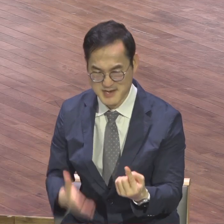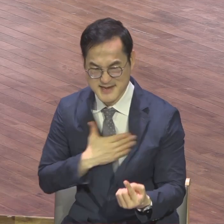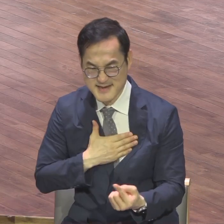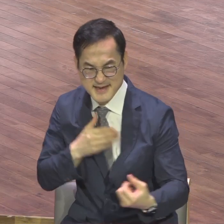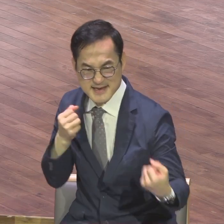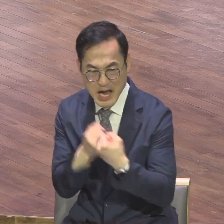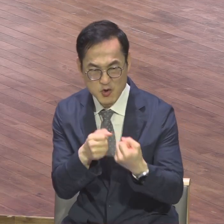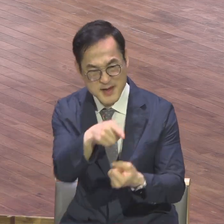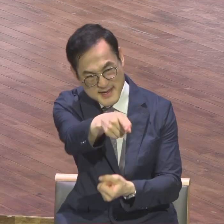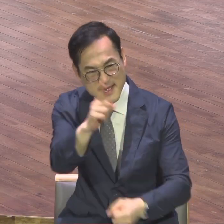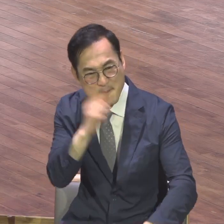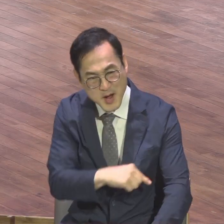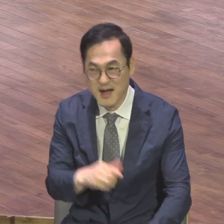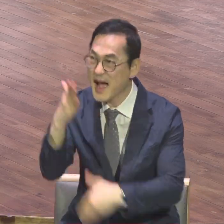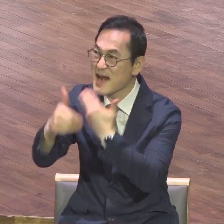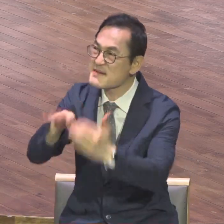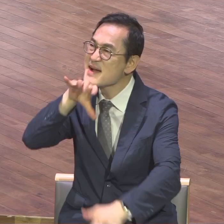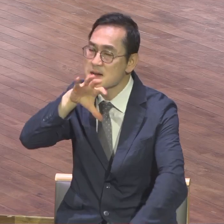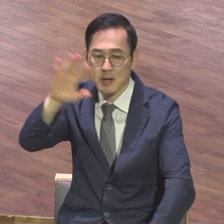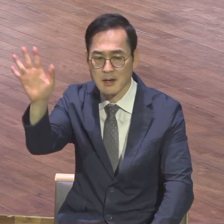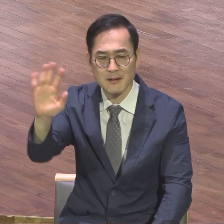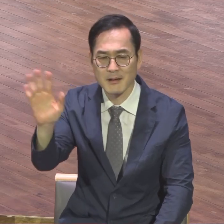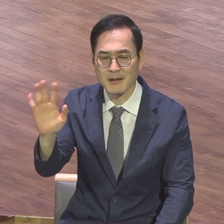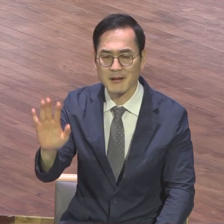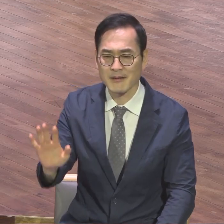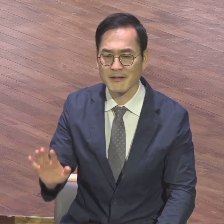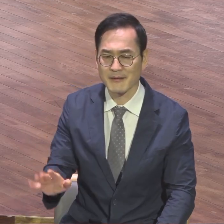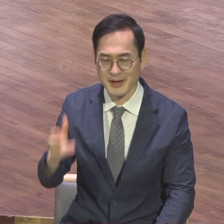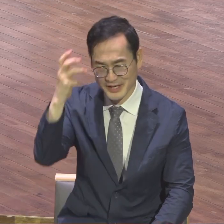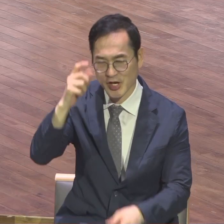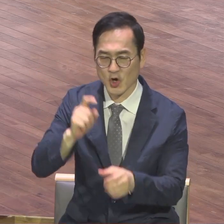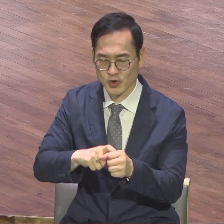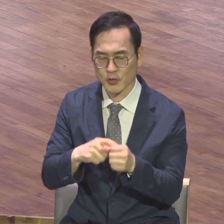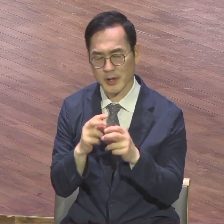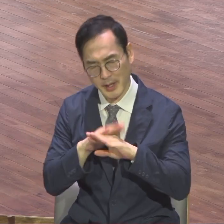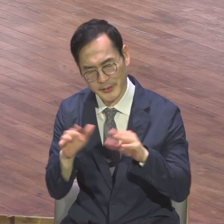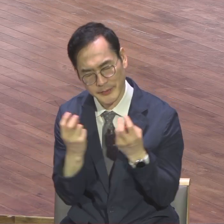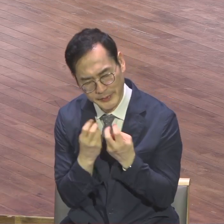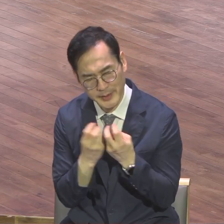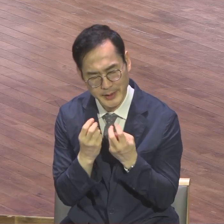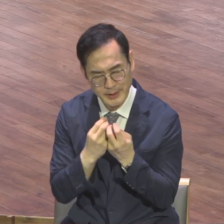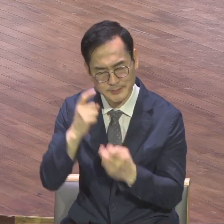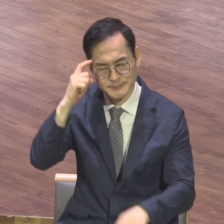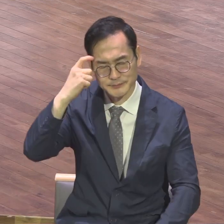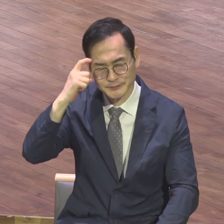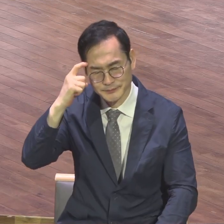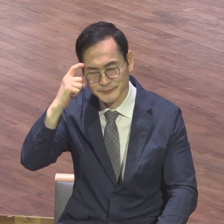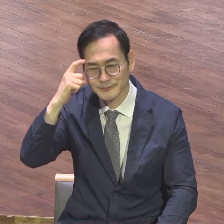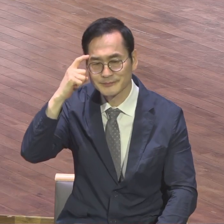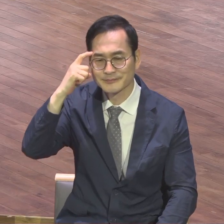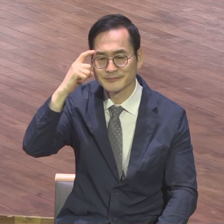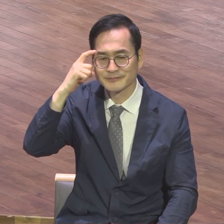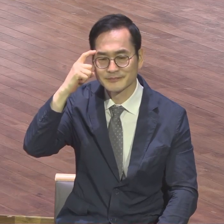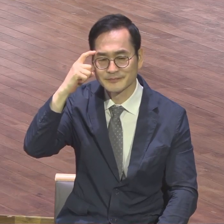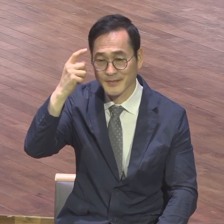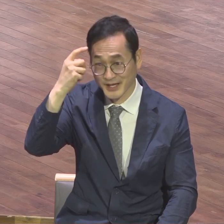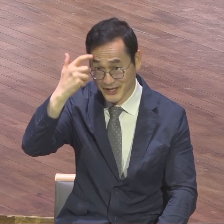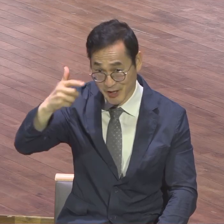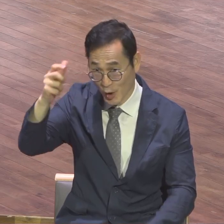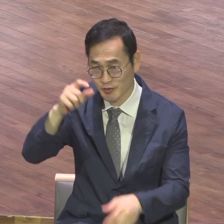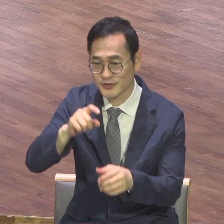감정으로, 자존심으로, 혈기로 분노를 하는 것이 아니라 영적 대응이에요. 영적 대응. 영적